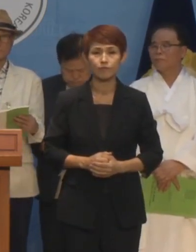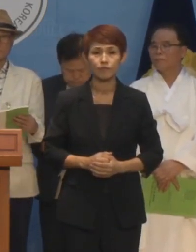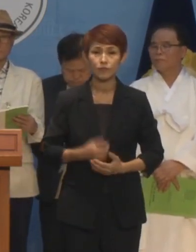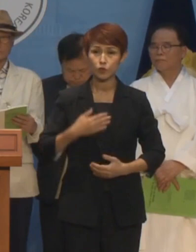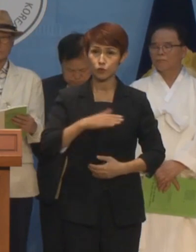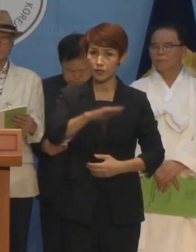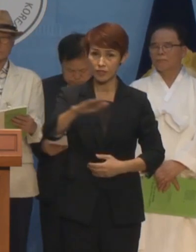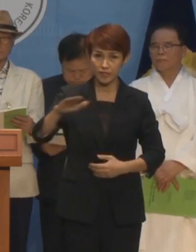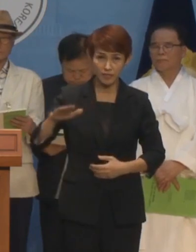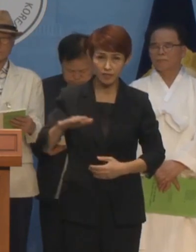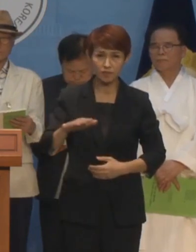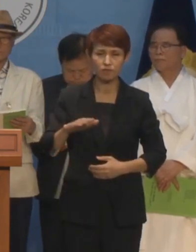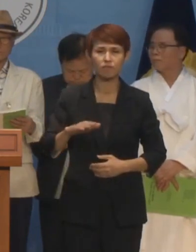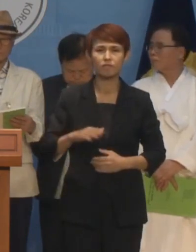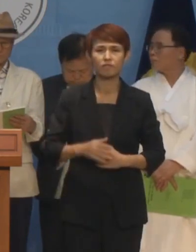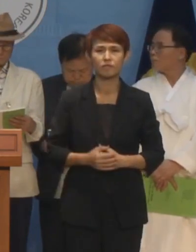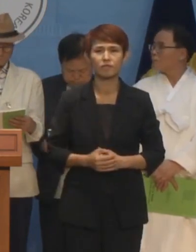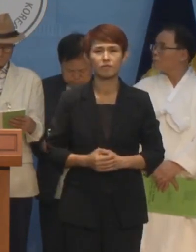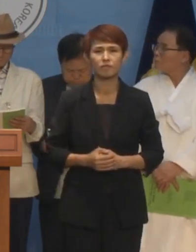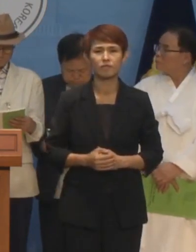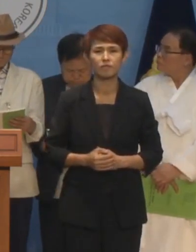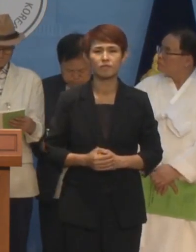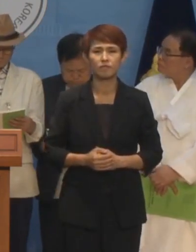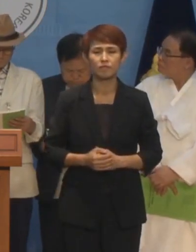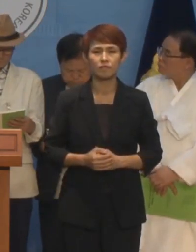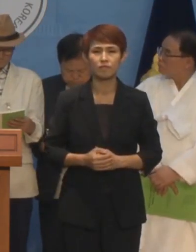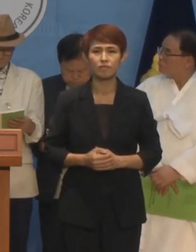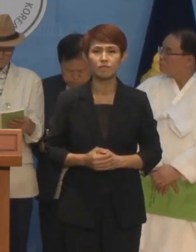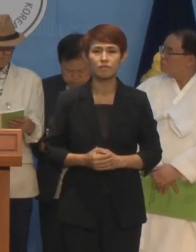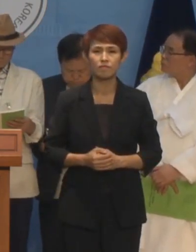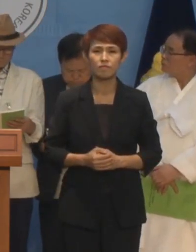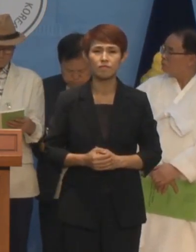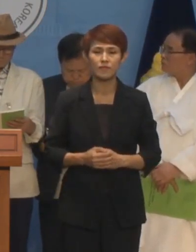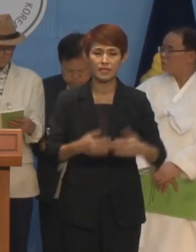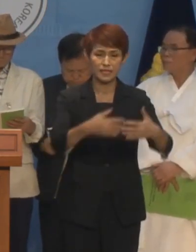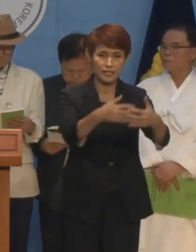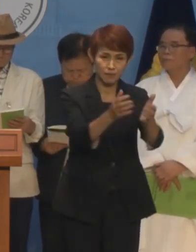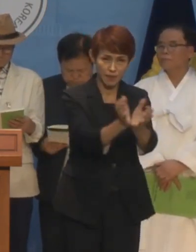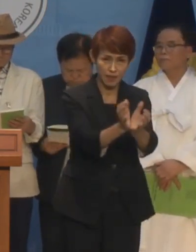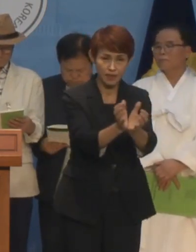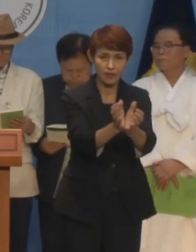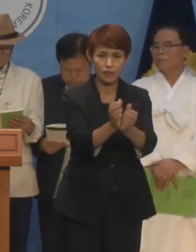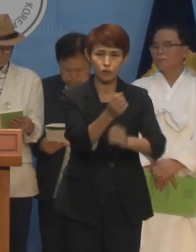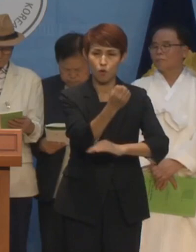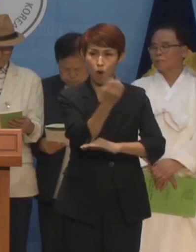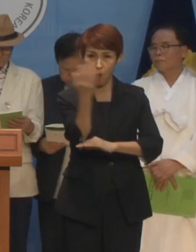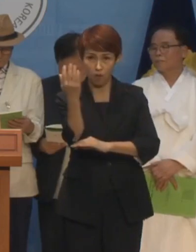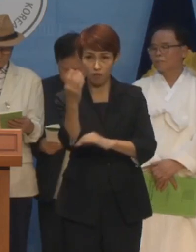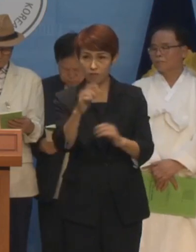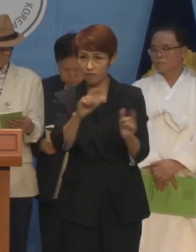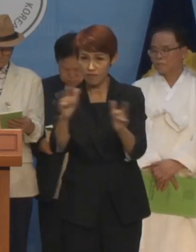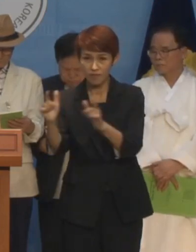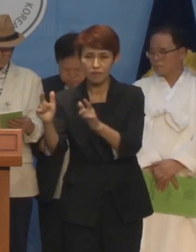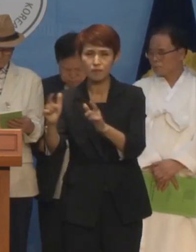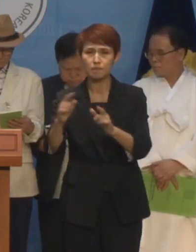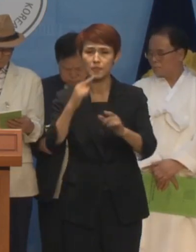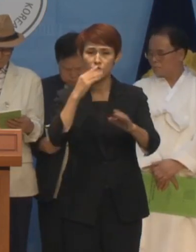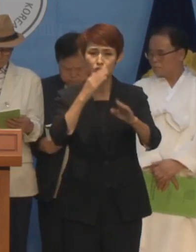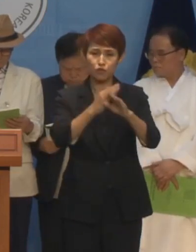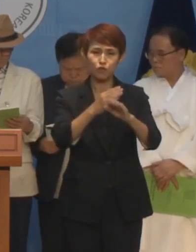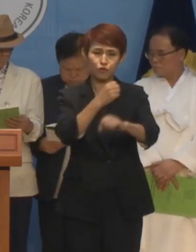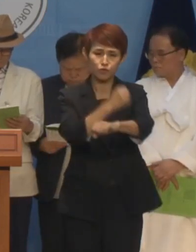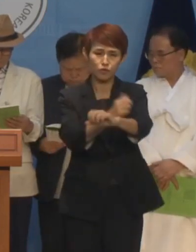우리는 수구 언론과 정당과 집단들이 민주유공자법에 반대하는